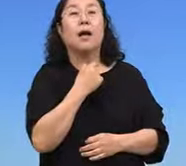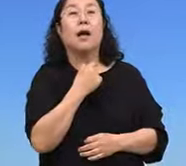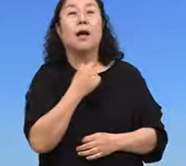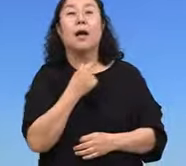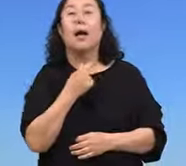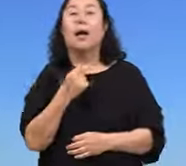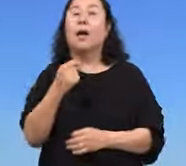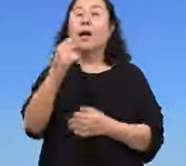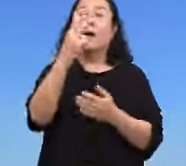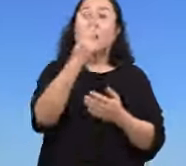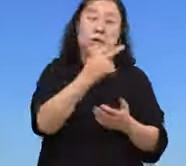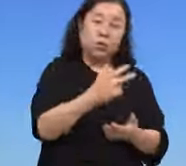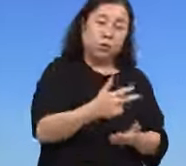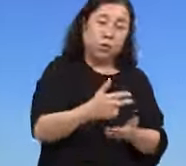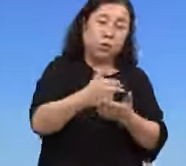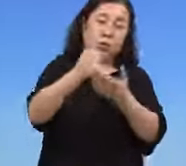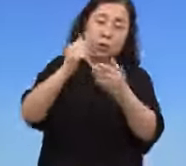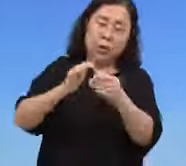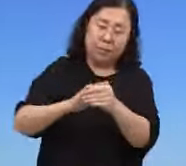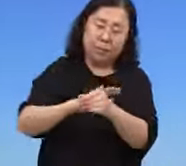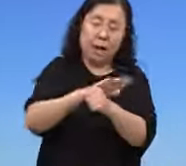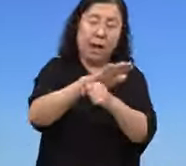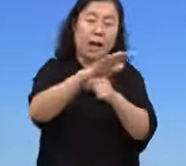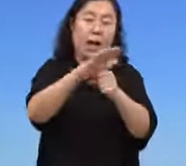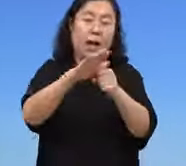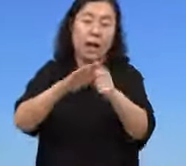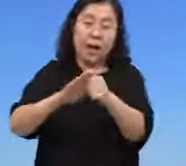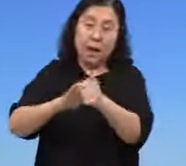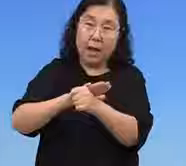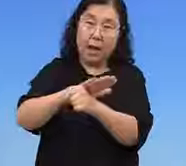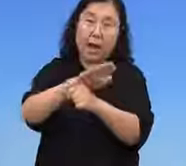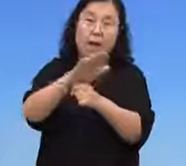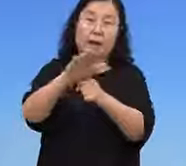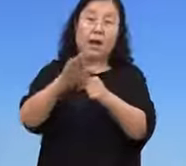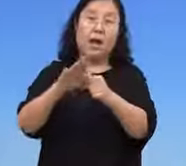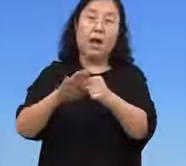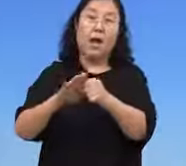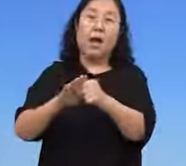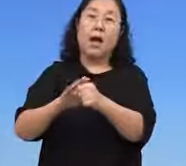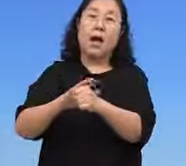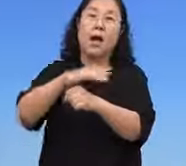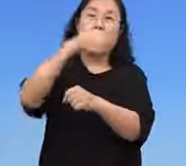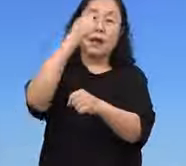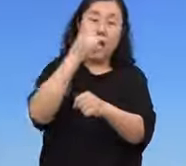진실로 고백합니다. 주님 사랑해요.